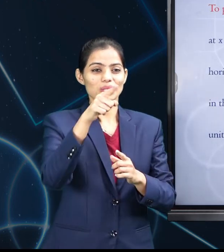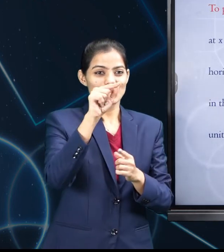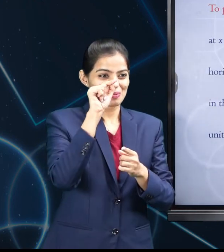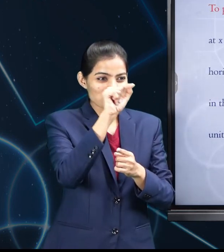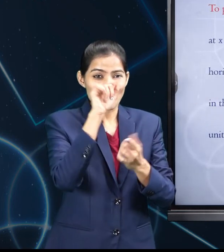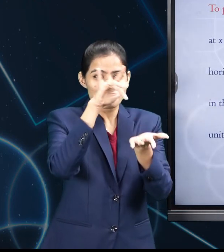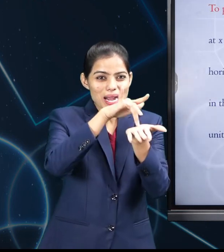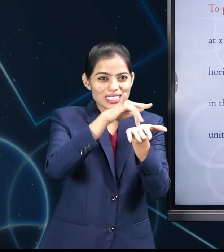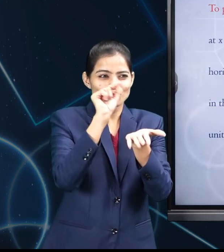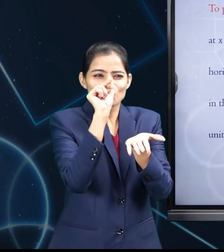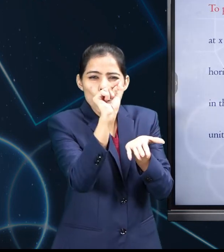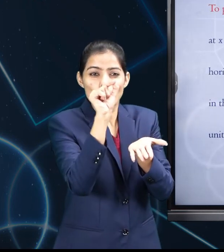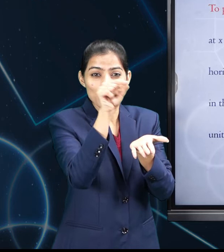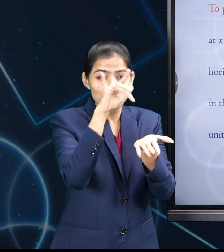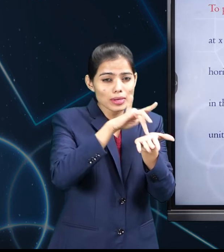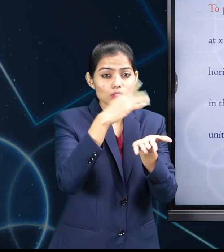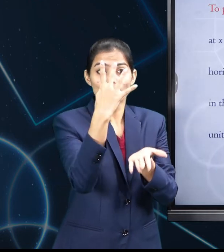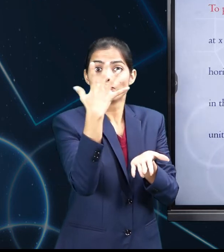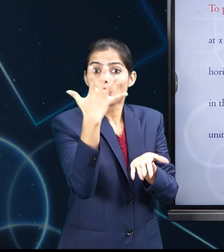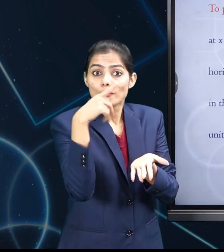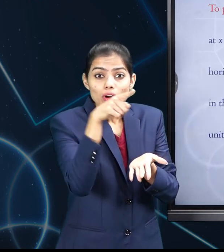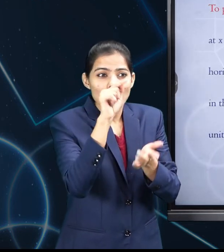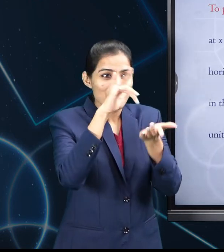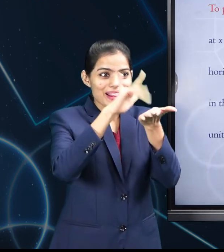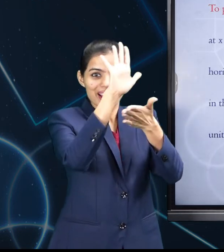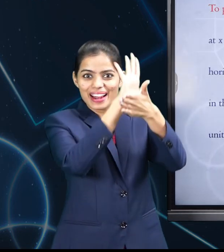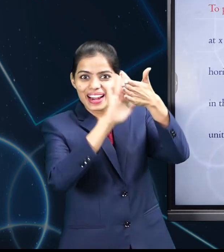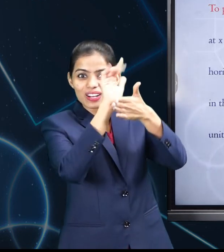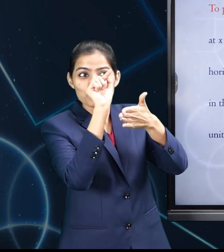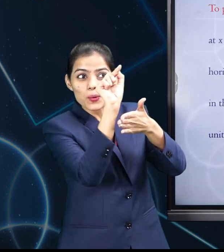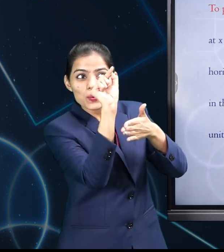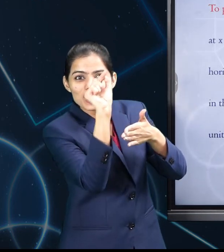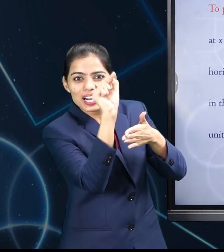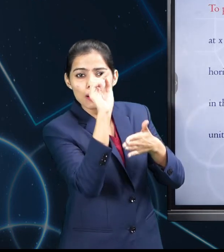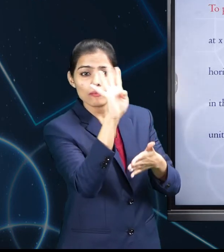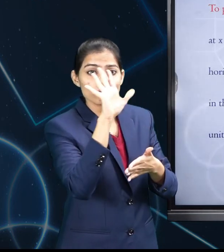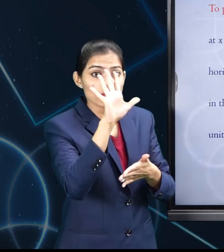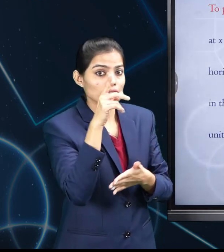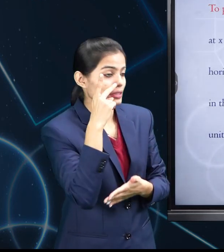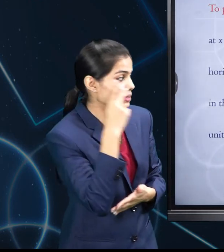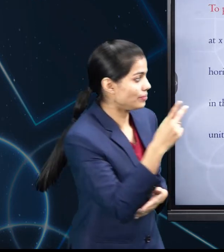ఉంది. అందువలన 4, 5 యొక్క స్థానం కార్టీసియన్ లో ఉంది.